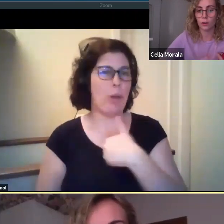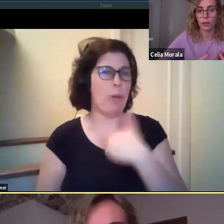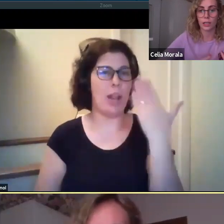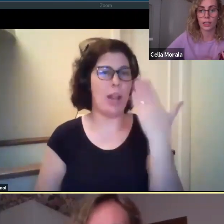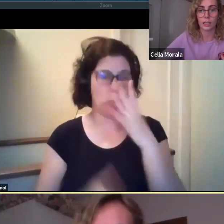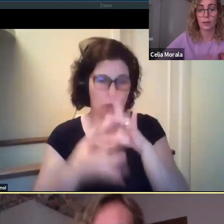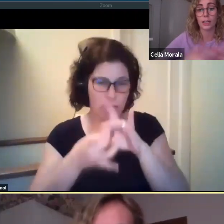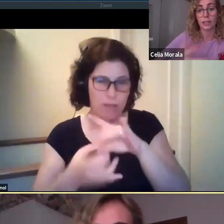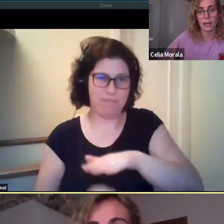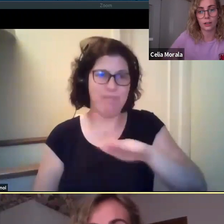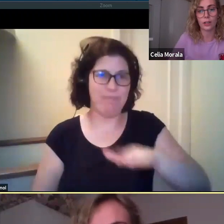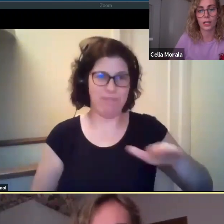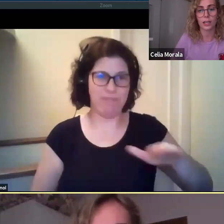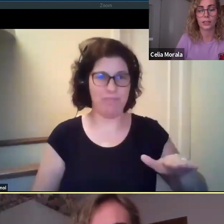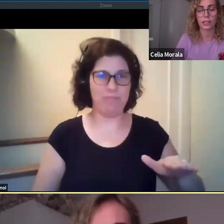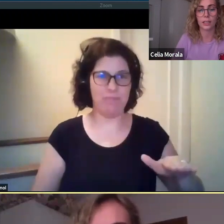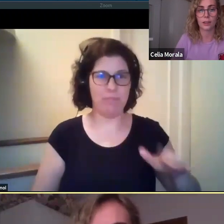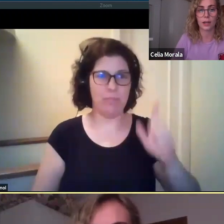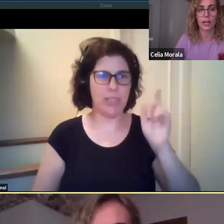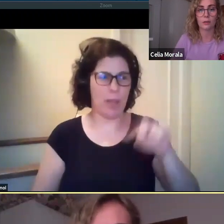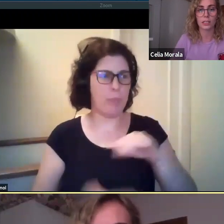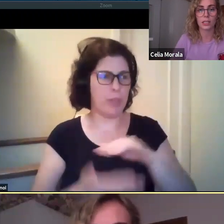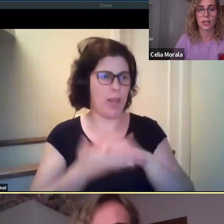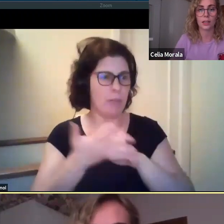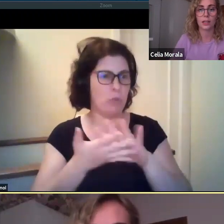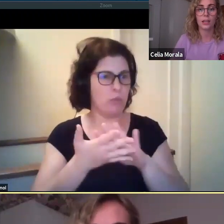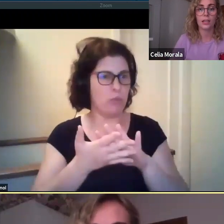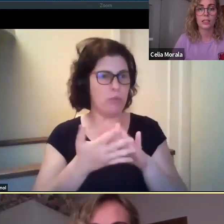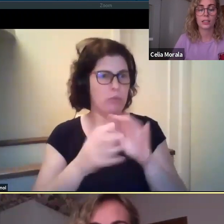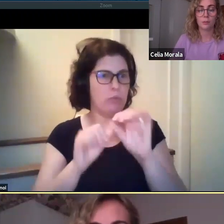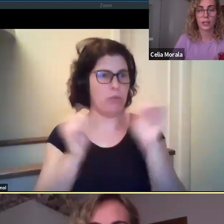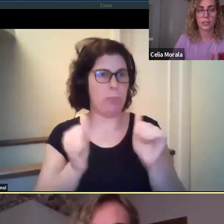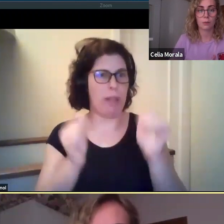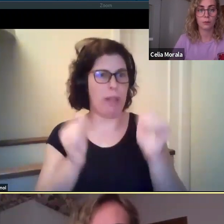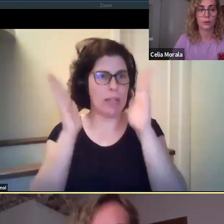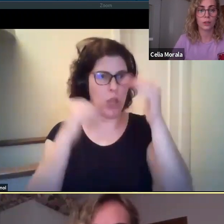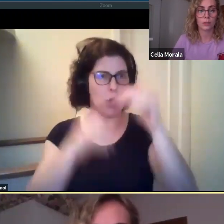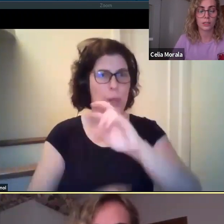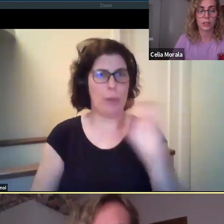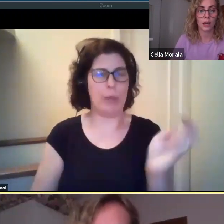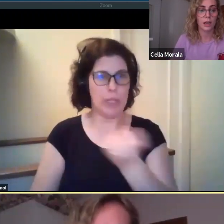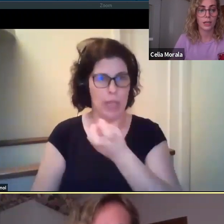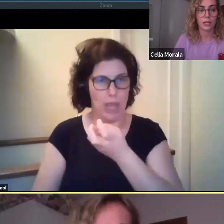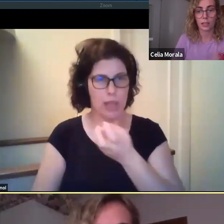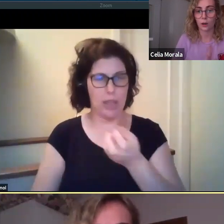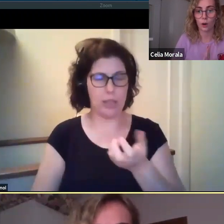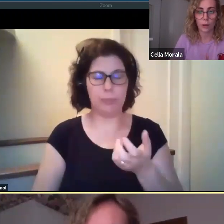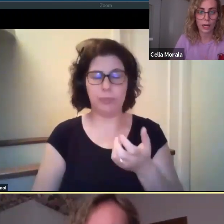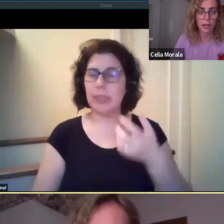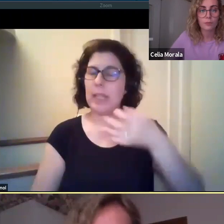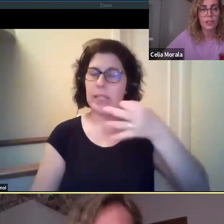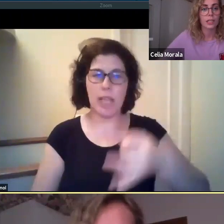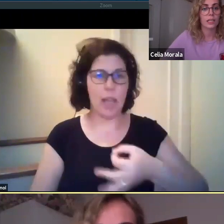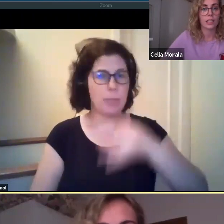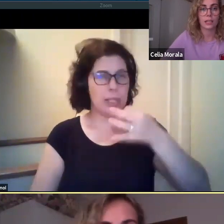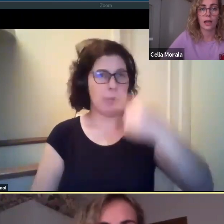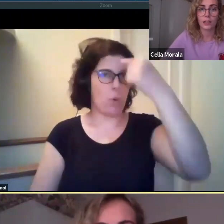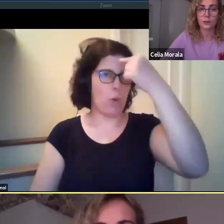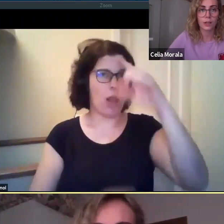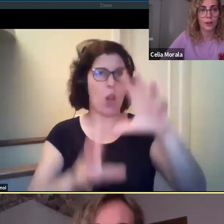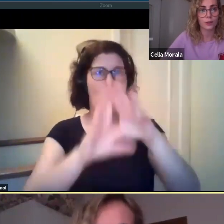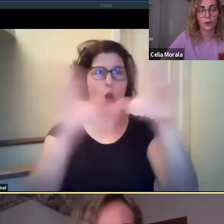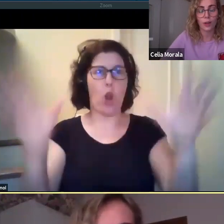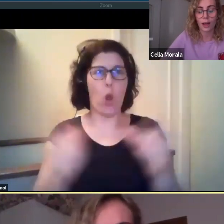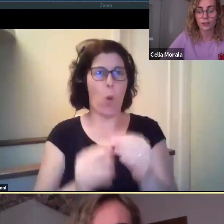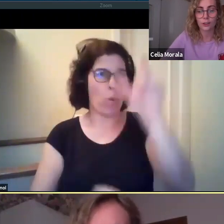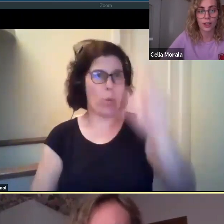sobre todo a nivel general, ¿no?, de atención a la diversidad, siempre desde el punto de vista global y dejando a